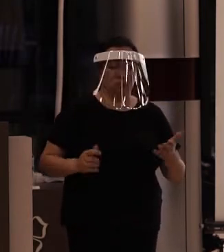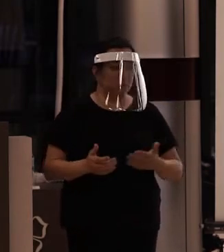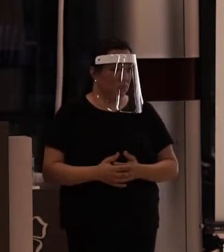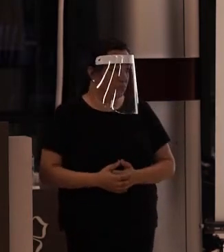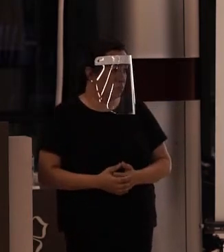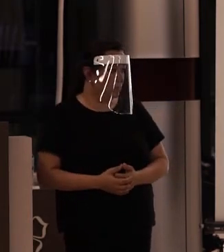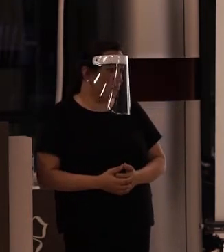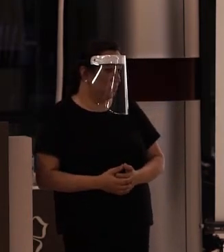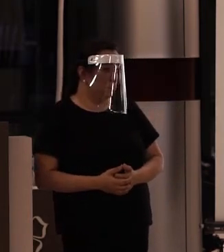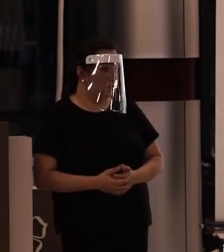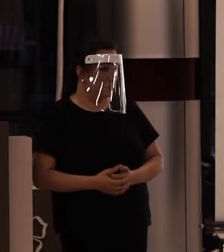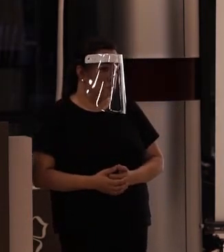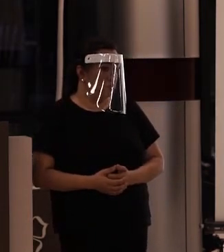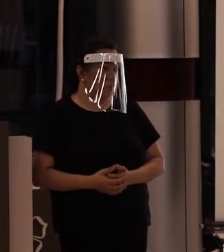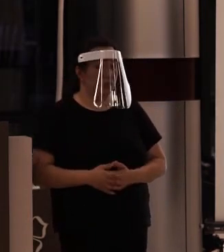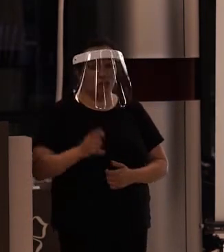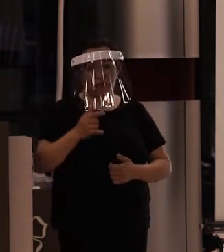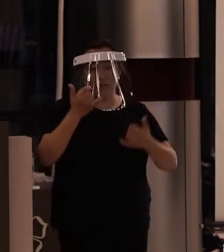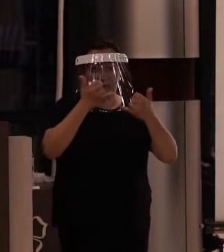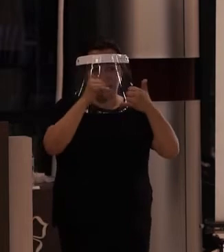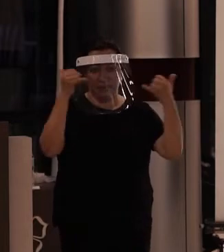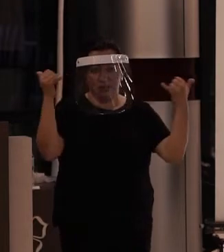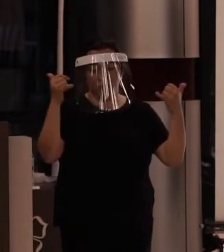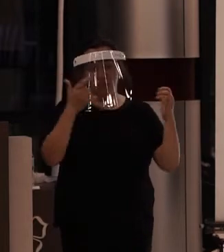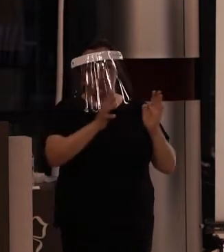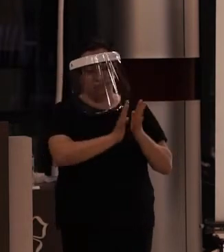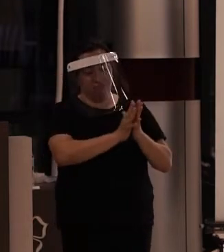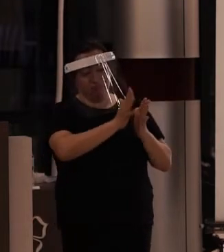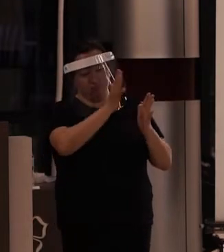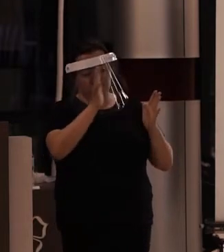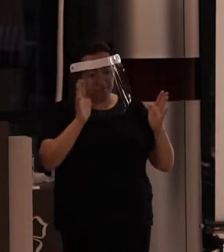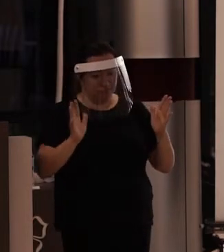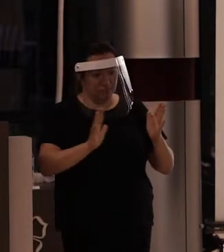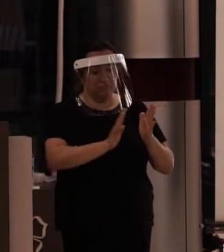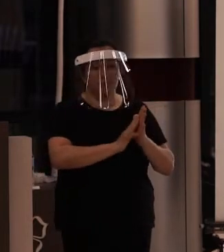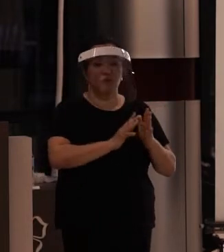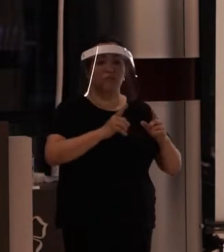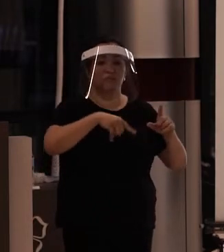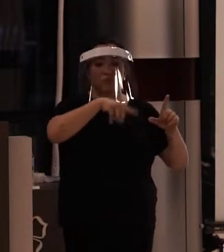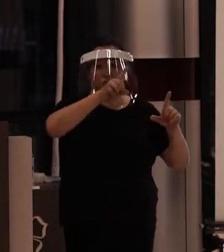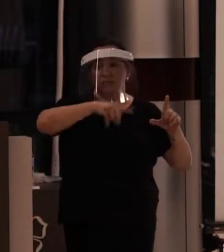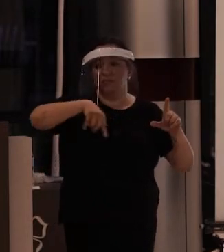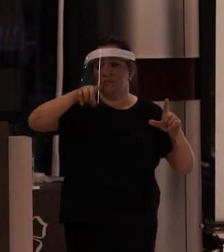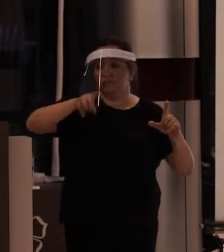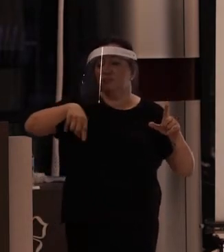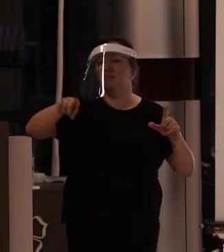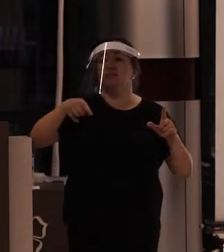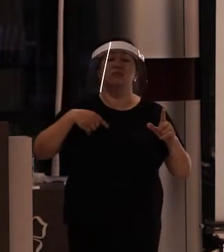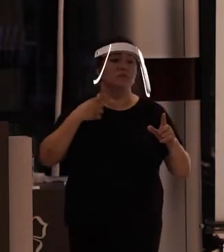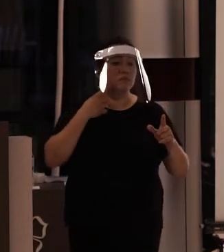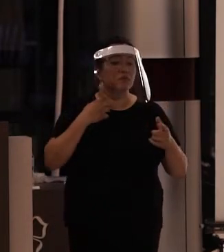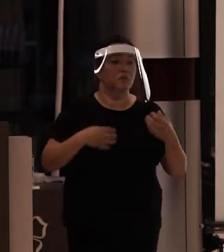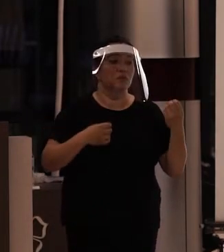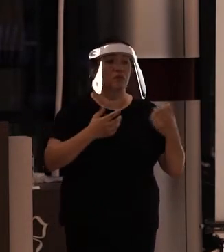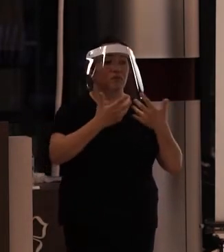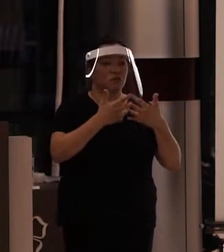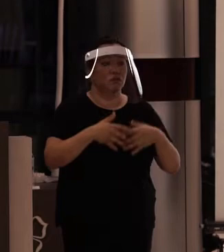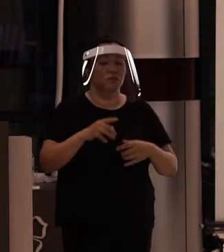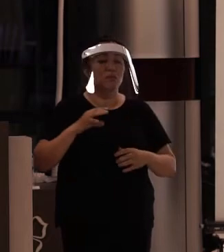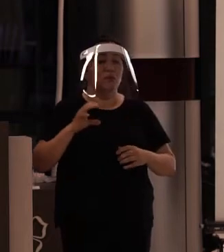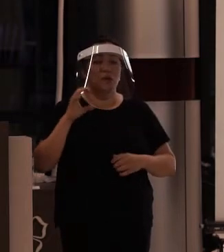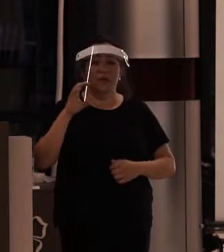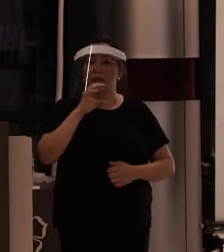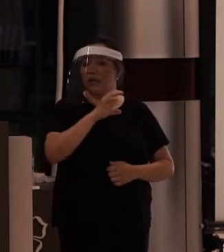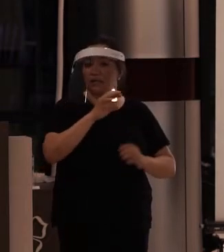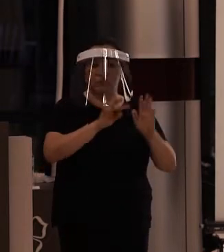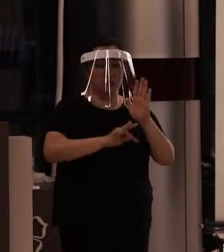emissividade, que é exatamente a energia radiada em um dado comprimento de onda por um corpo qualquer e um corpo negro à mesma temperatura.